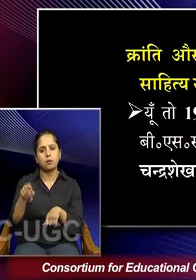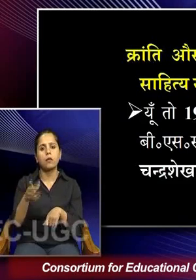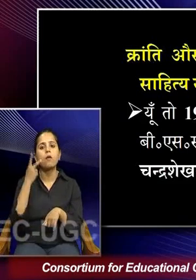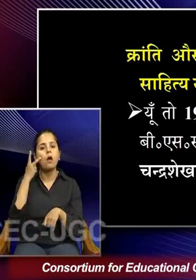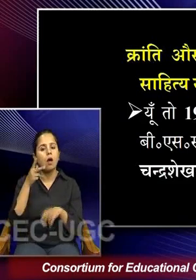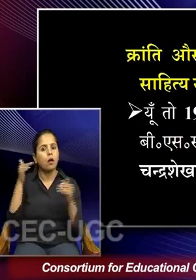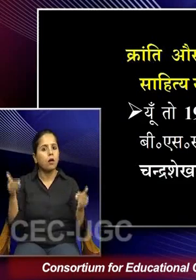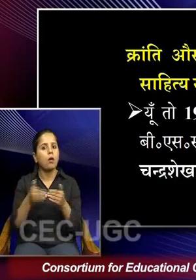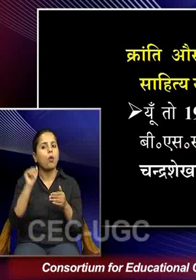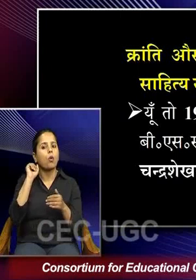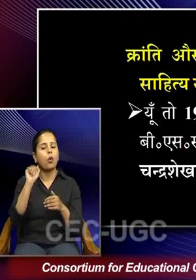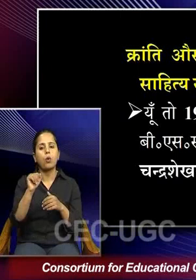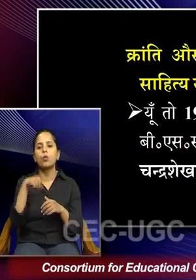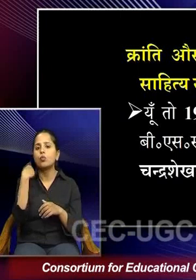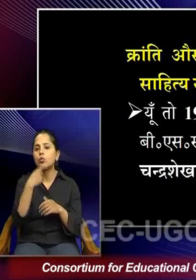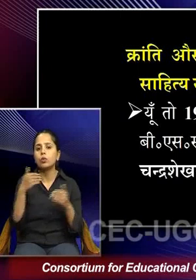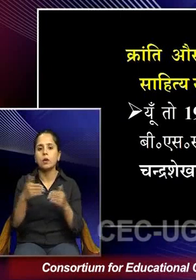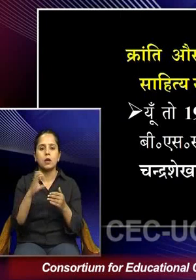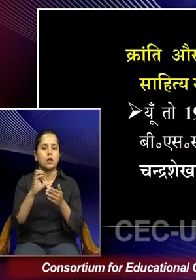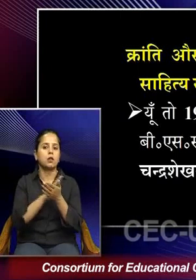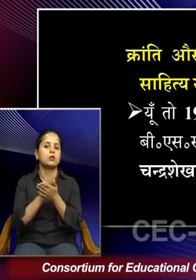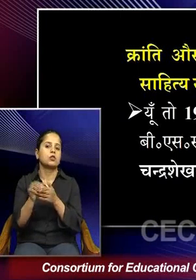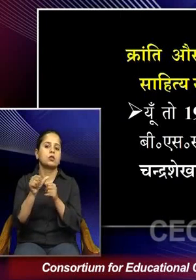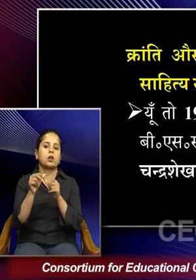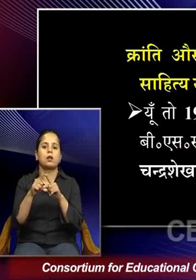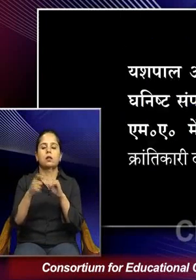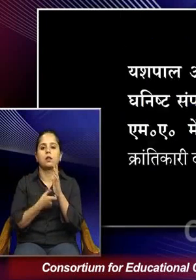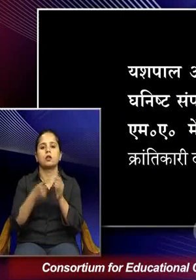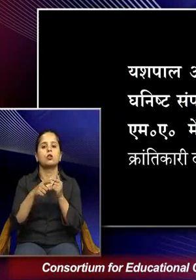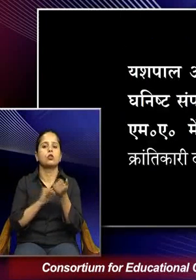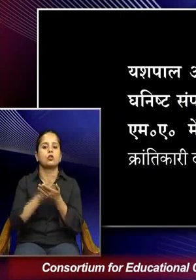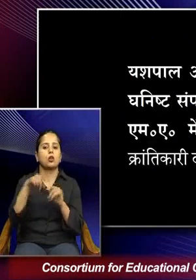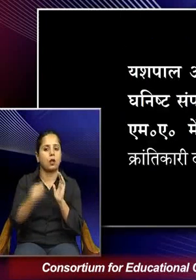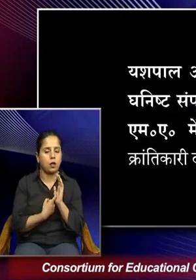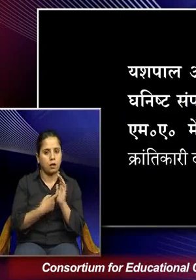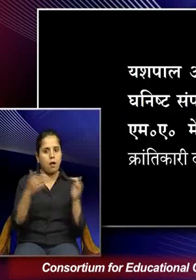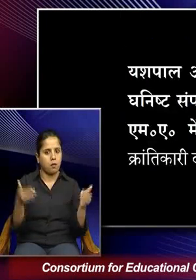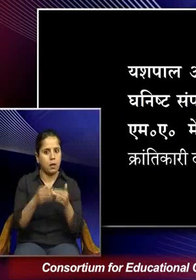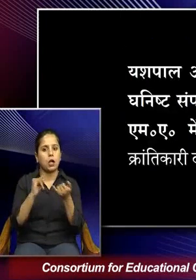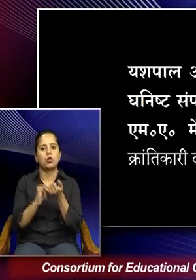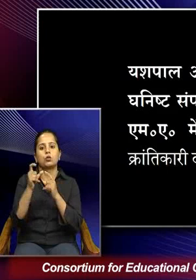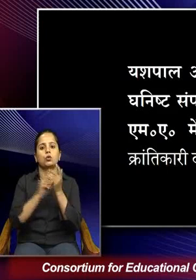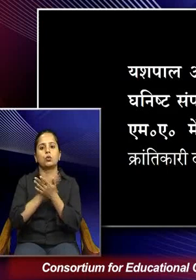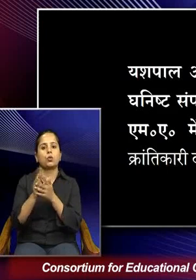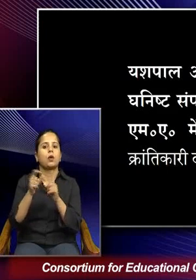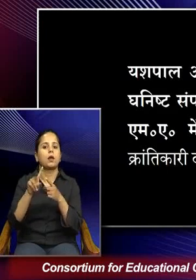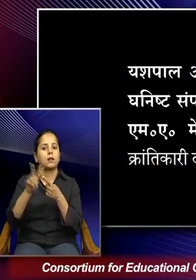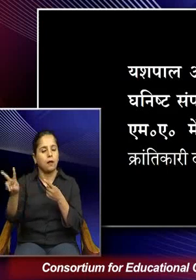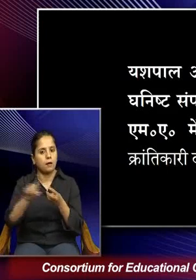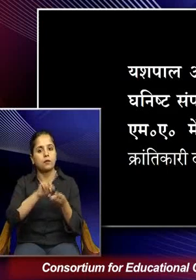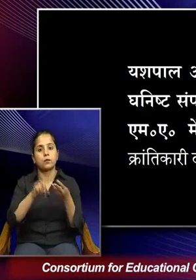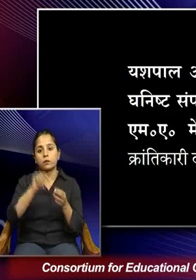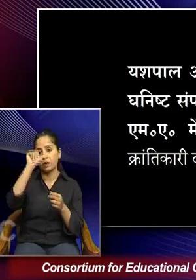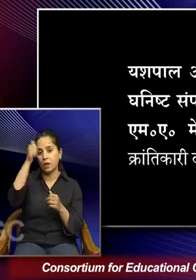उनकी मुलाकात चंद्रशेखर आजाद से सुखदेव से क्रांतिकारी हिंदी के